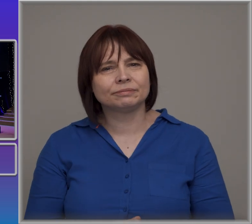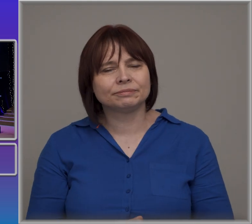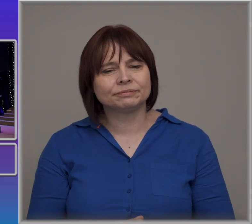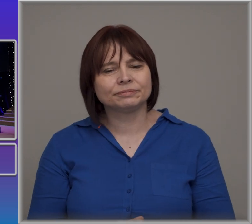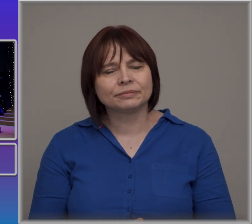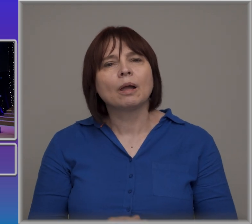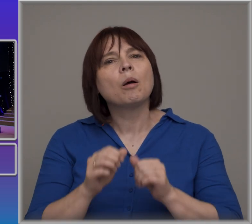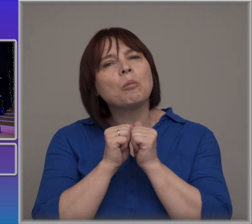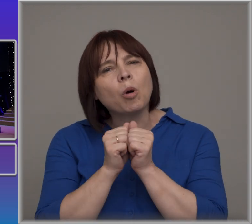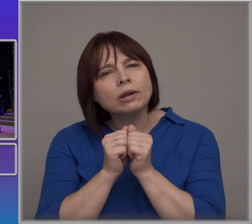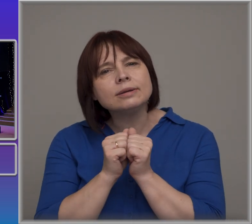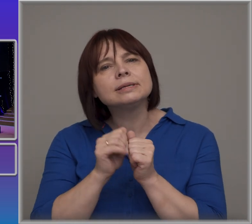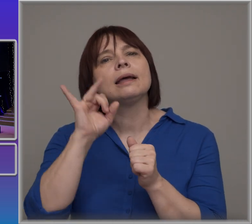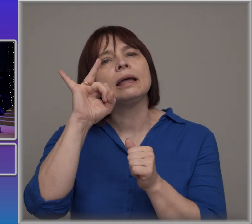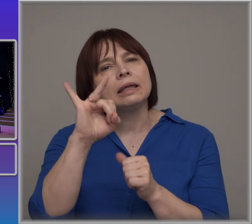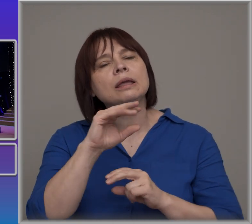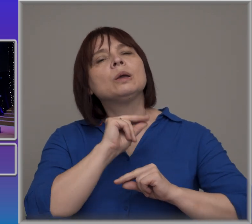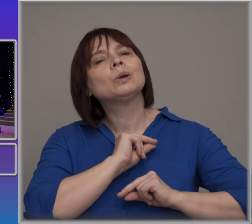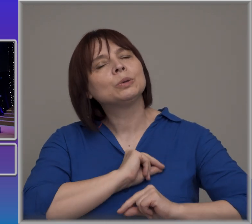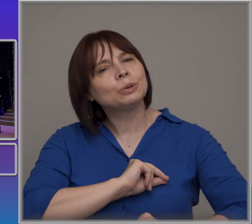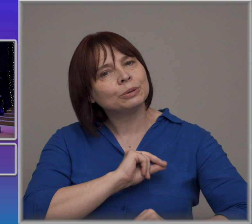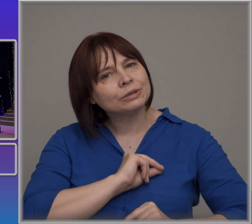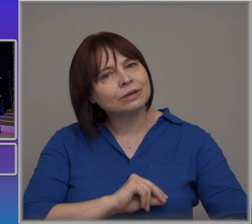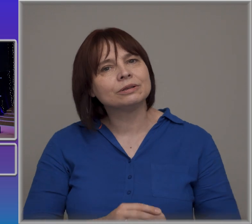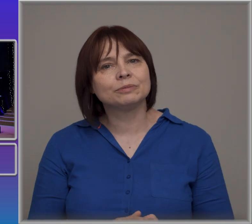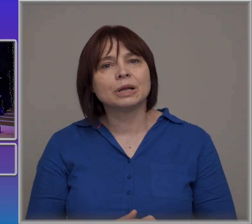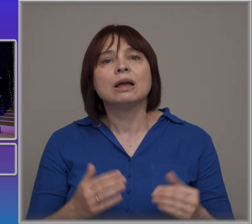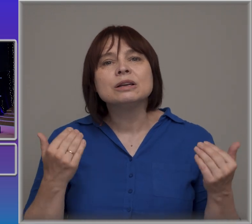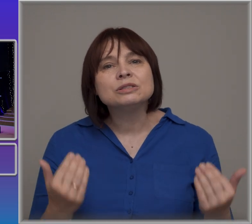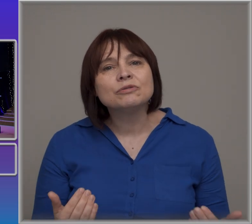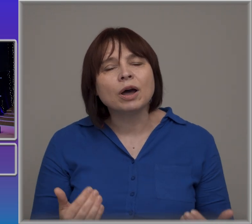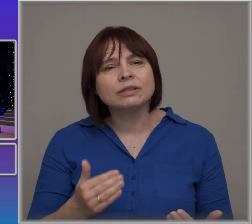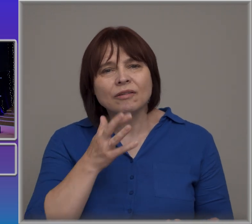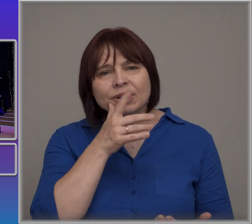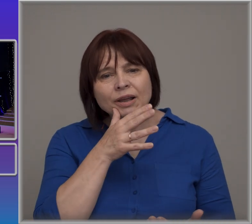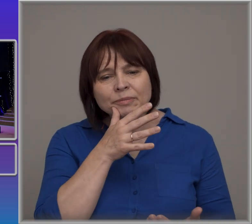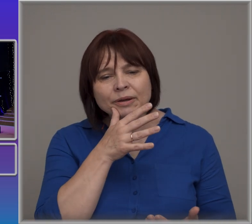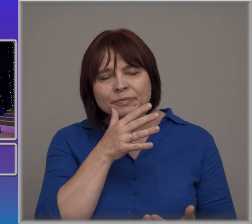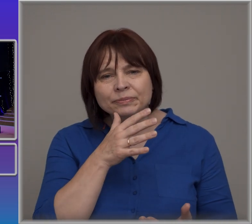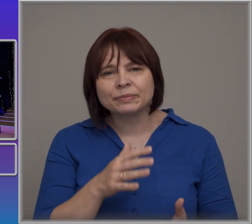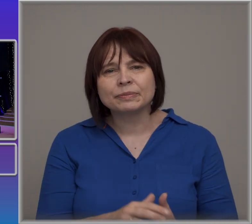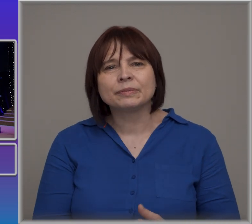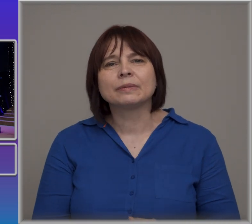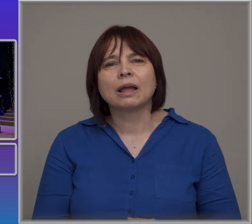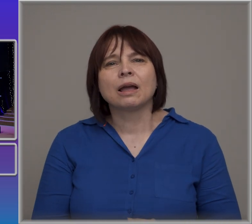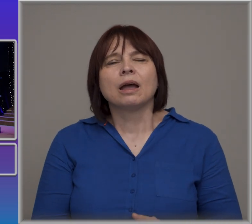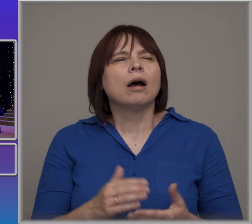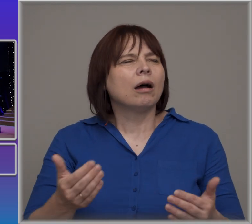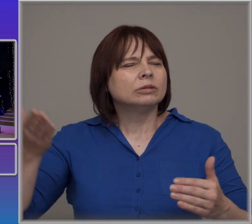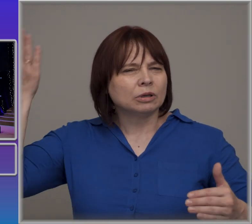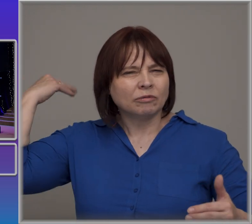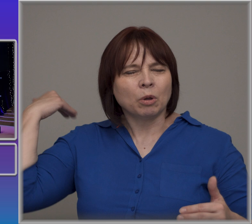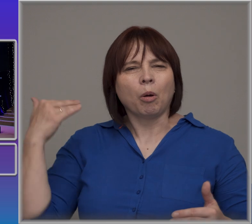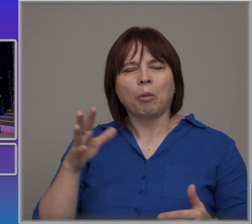раннем христианском богословии, вплоть до средневековья. И это есть наследие именно